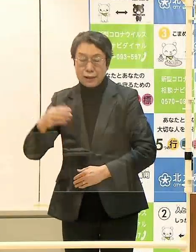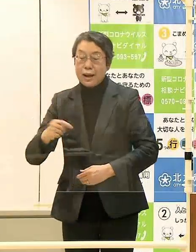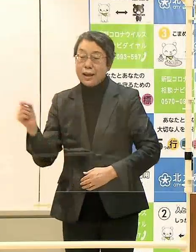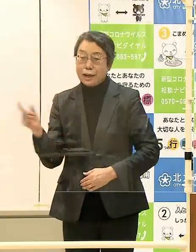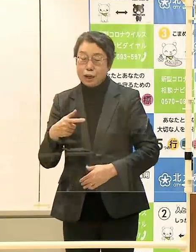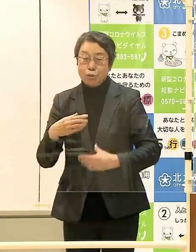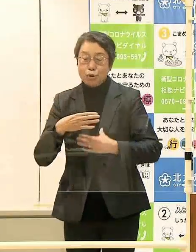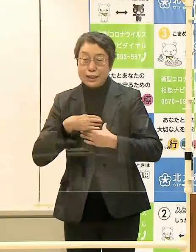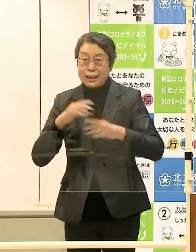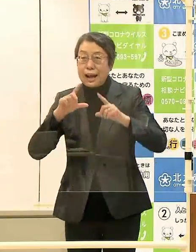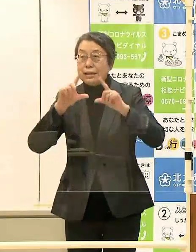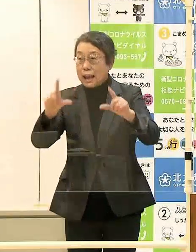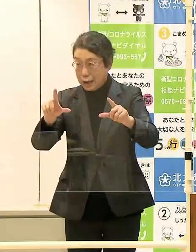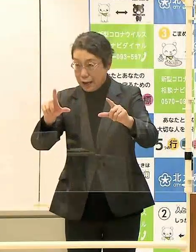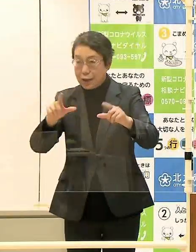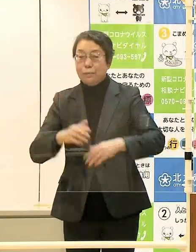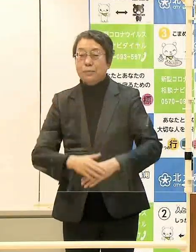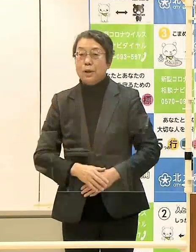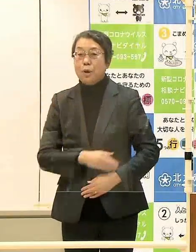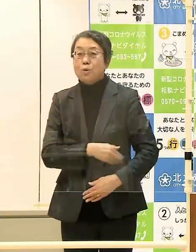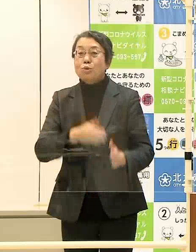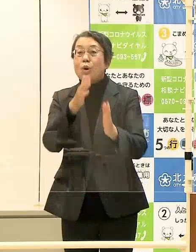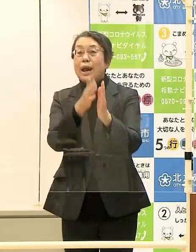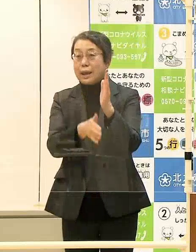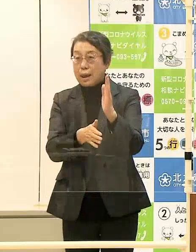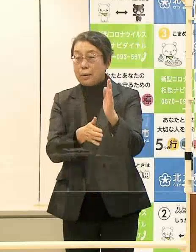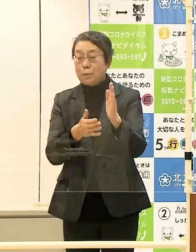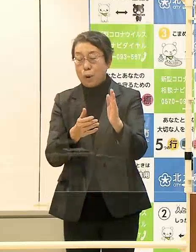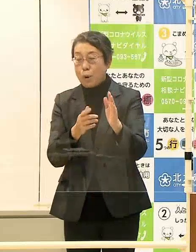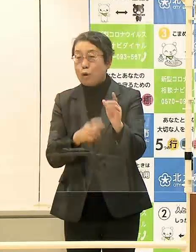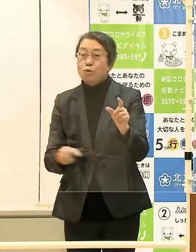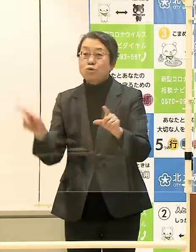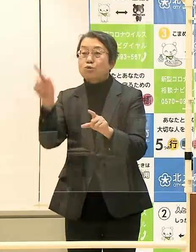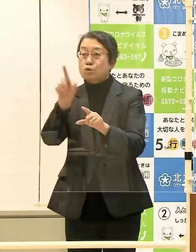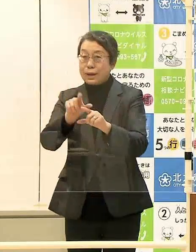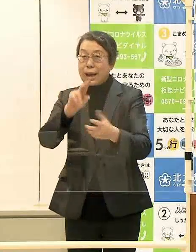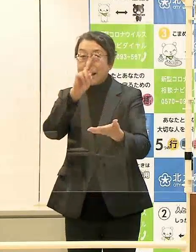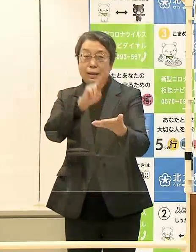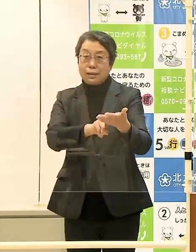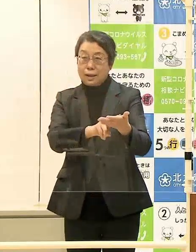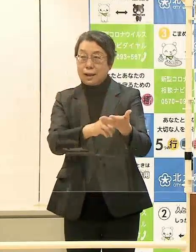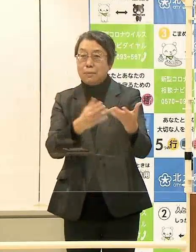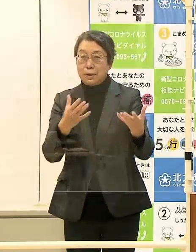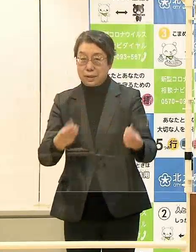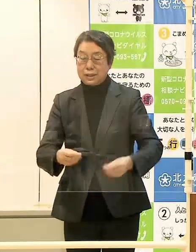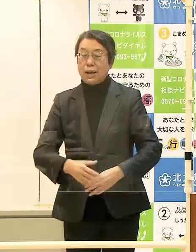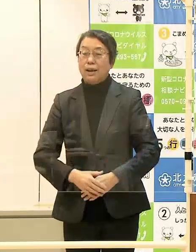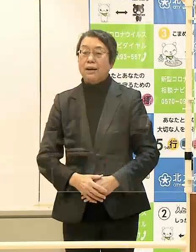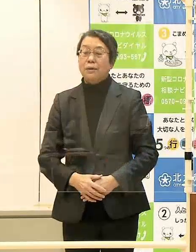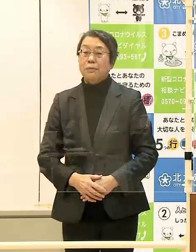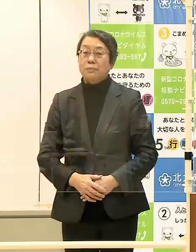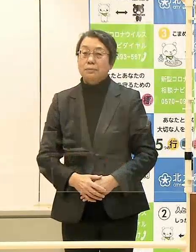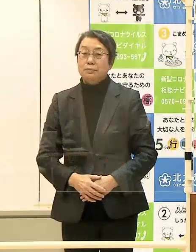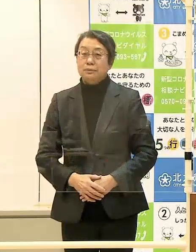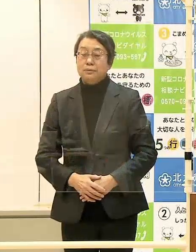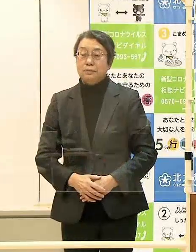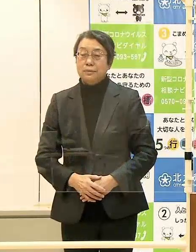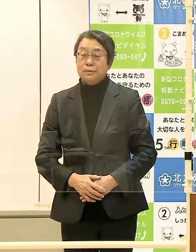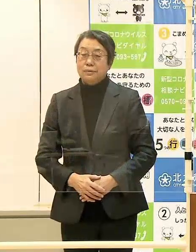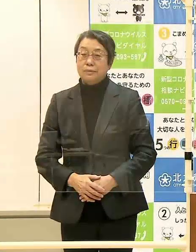さえ東華軒もちいかの指定を受けたことありますこれは